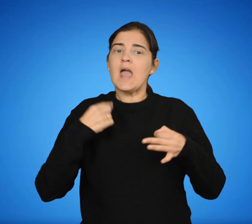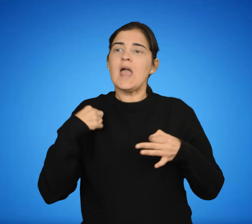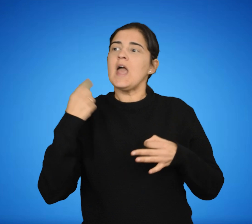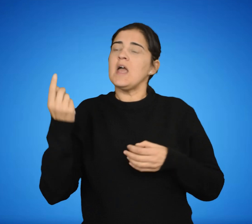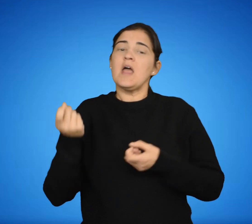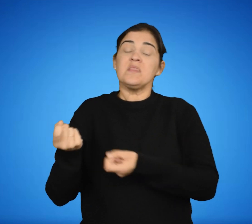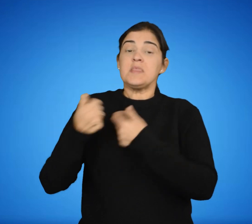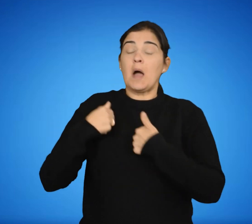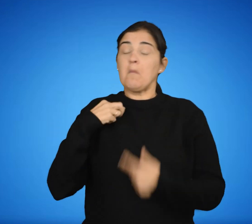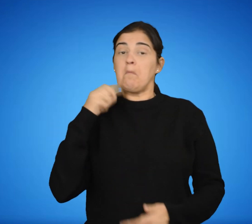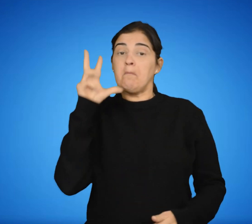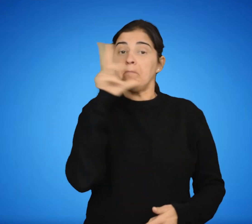nos demos cuenta.